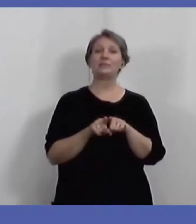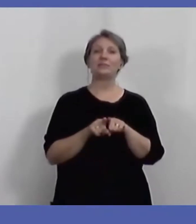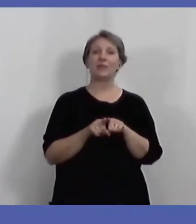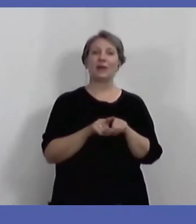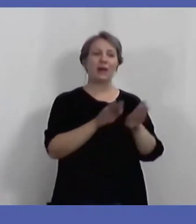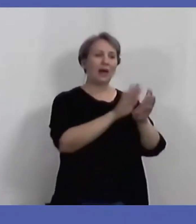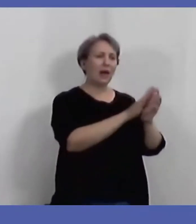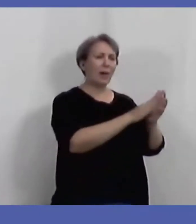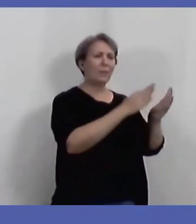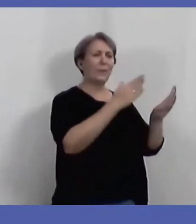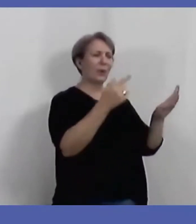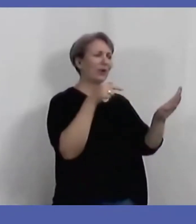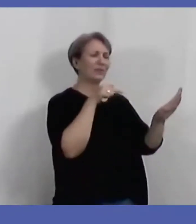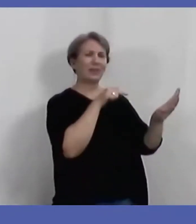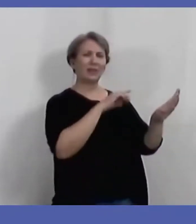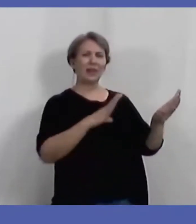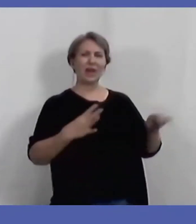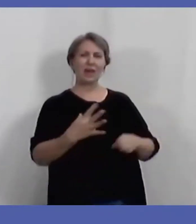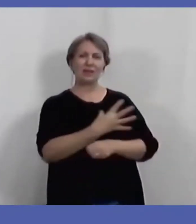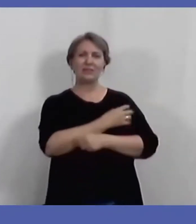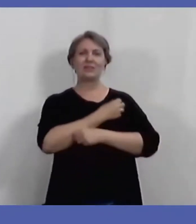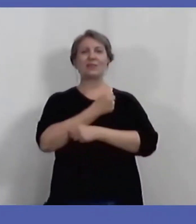Você que é gentil, diga amém.